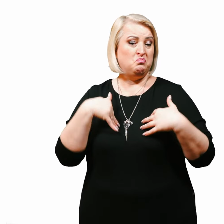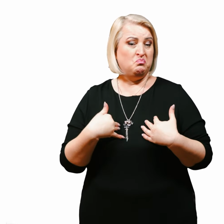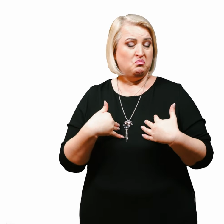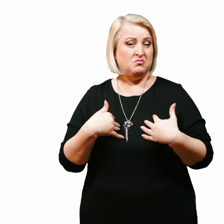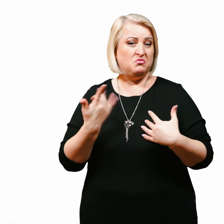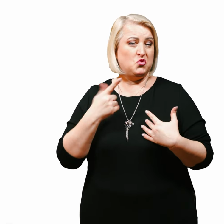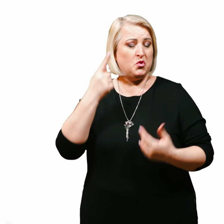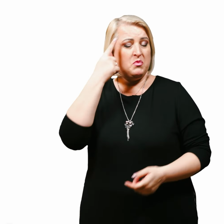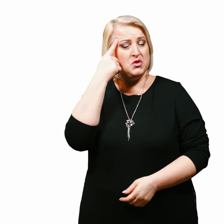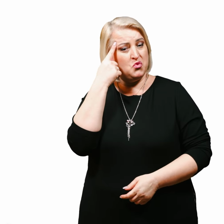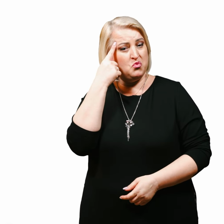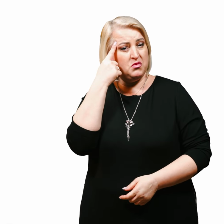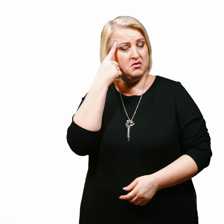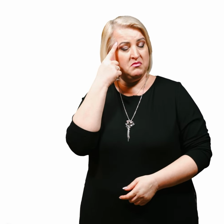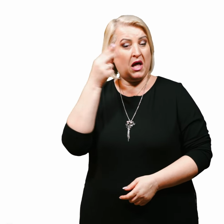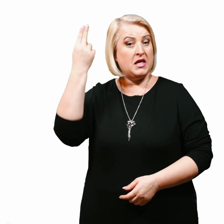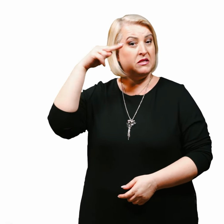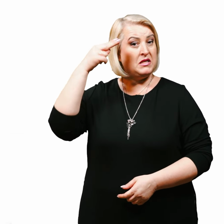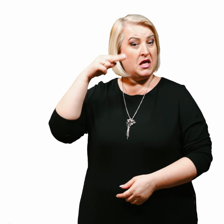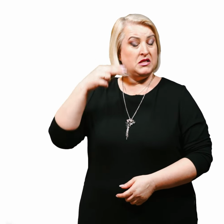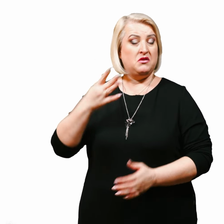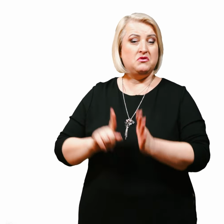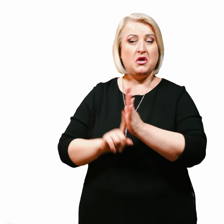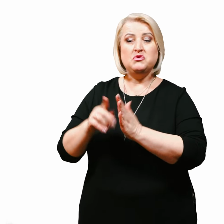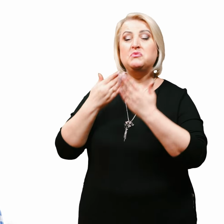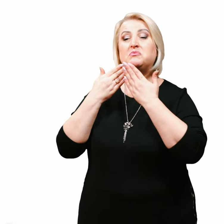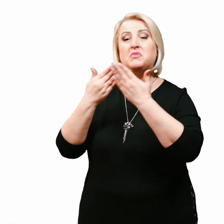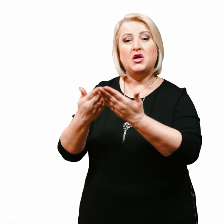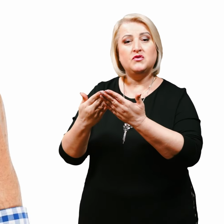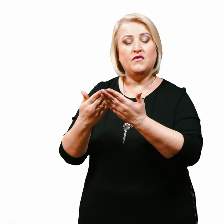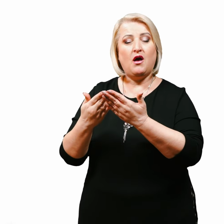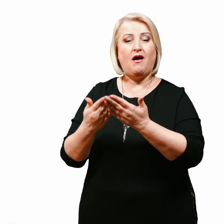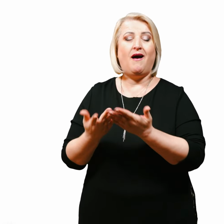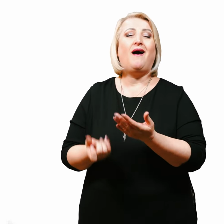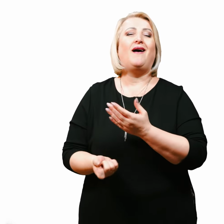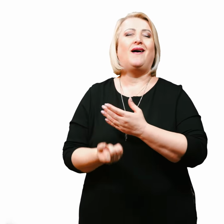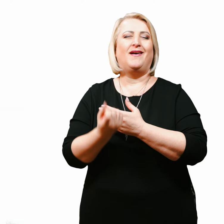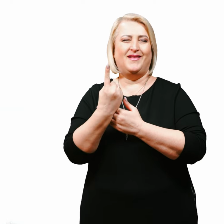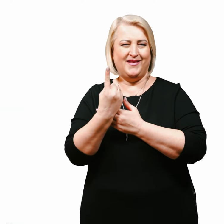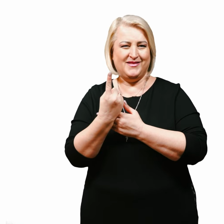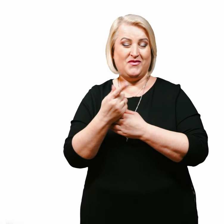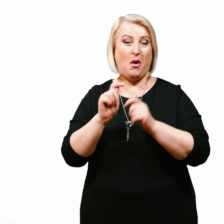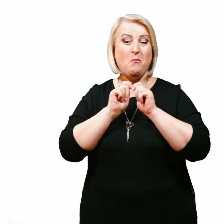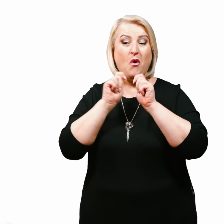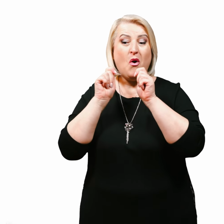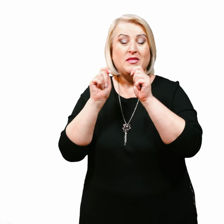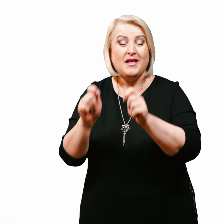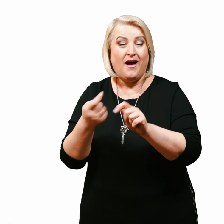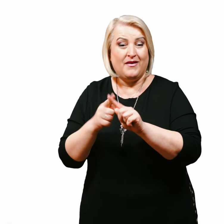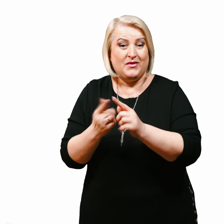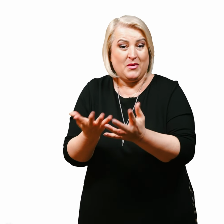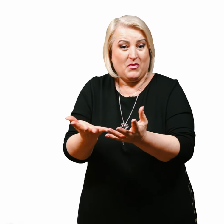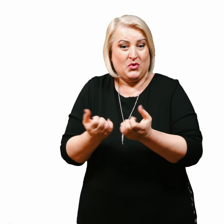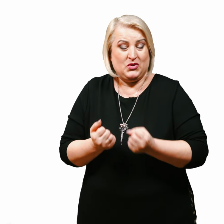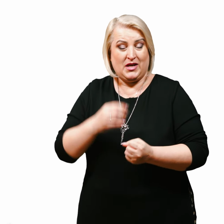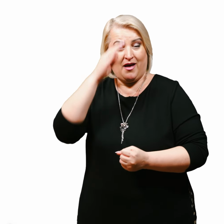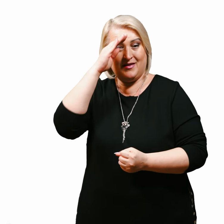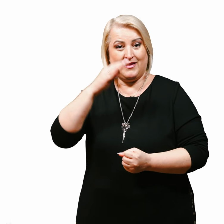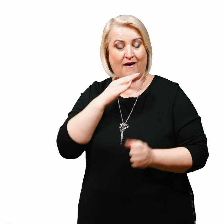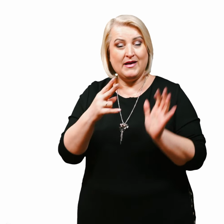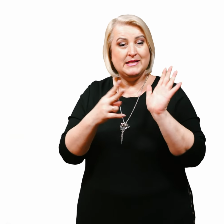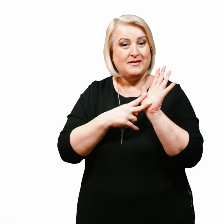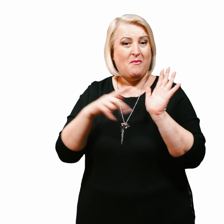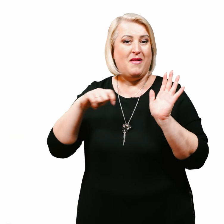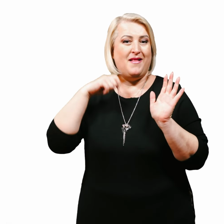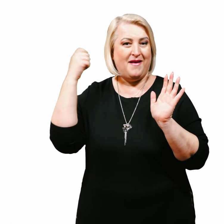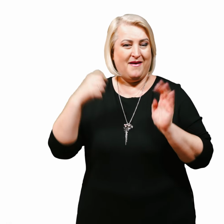о чем-то задумалась. Дядя Матвей принялся ее расспрашивать. Загадка крылась в подарке, который Эмили получила от отца на свой 7-й